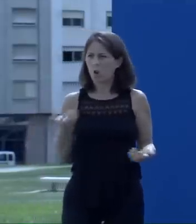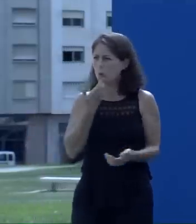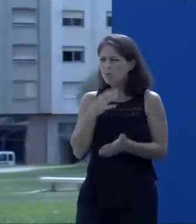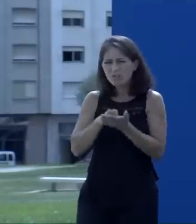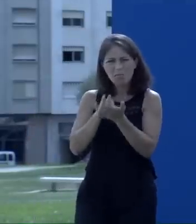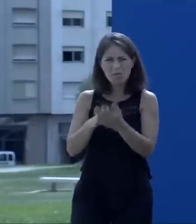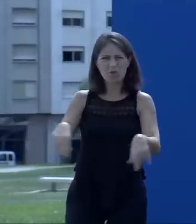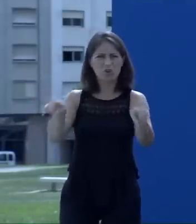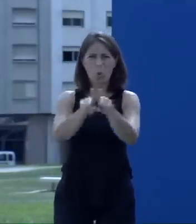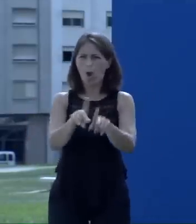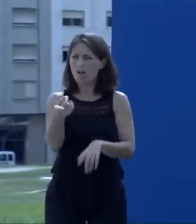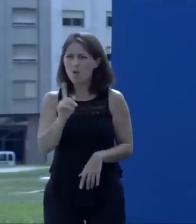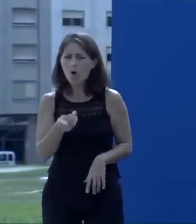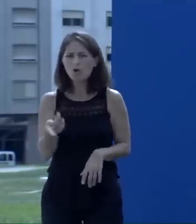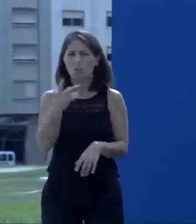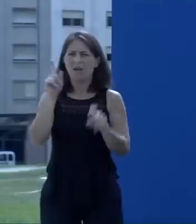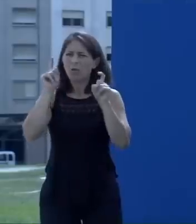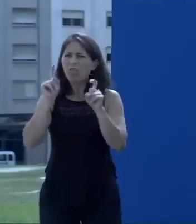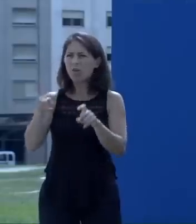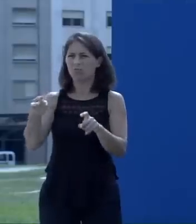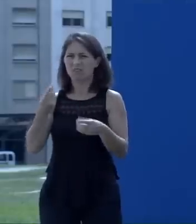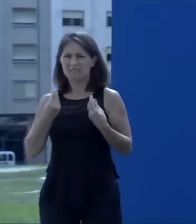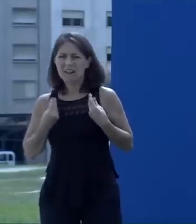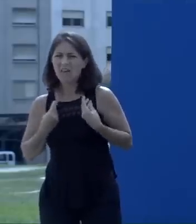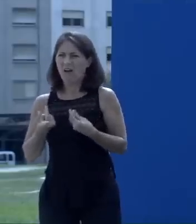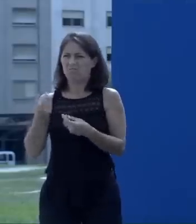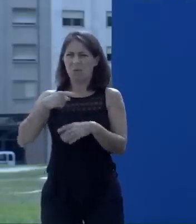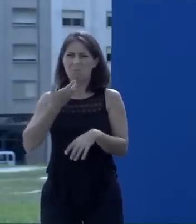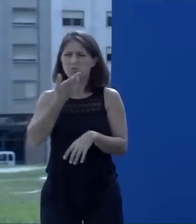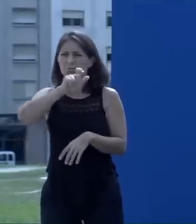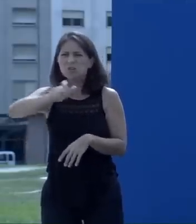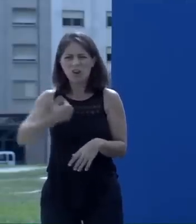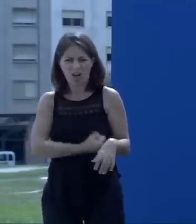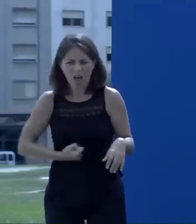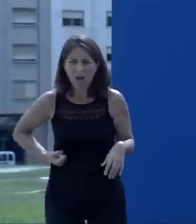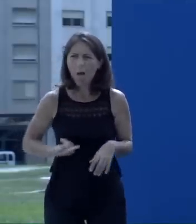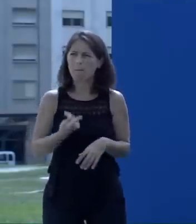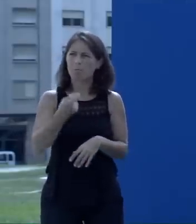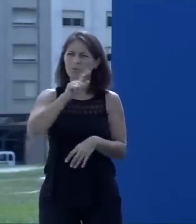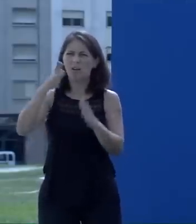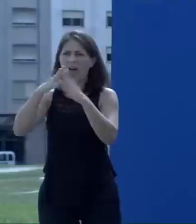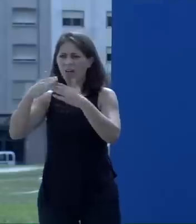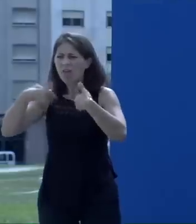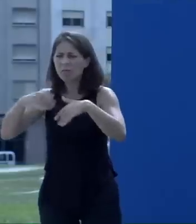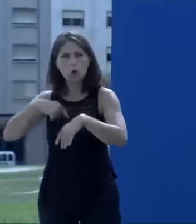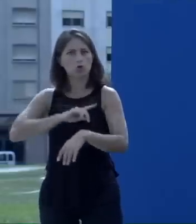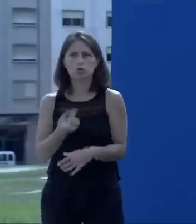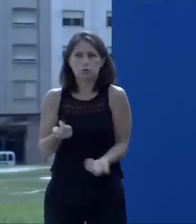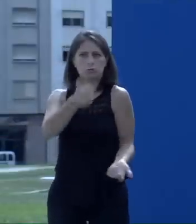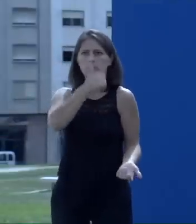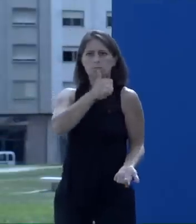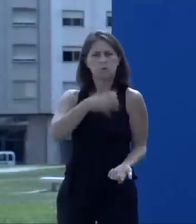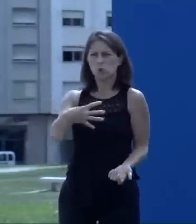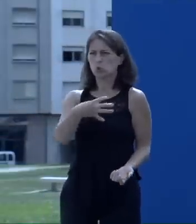mesma sanidade, a mesma educación, que a xente pase fame, que a xente seña desafiuzada das súas casas. Non fomos capaces de aturalo, por eso nos